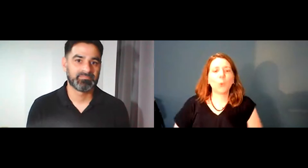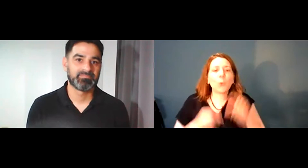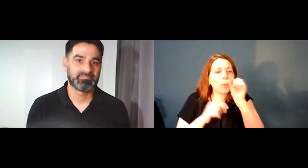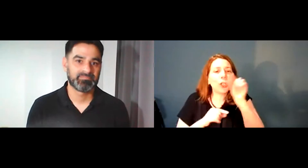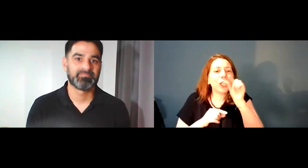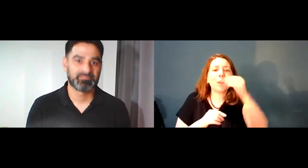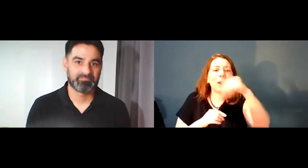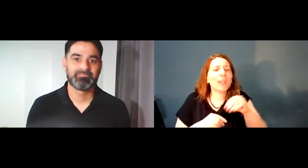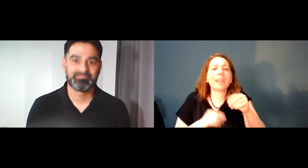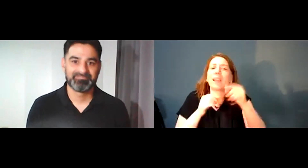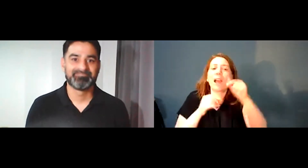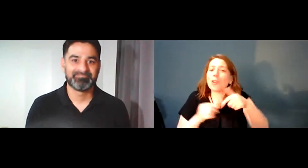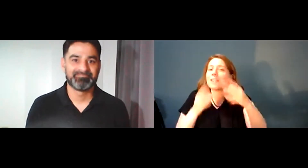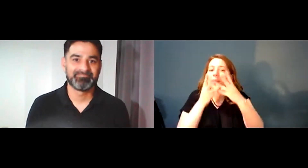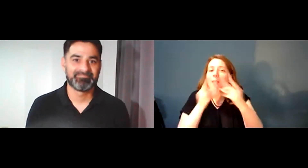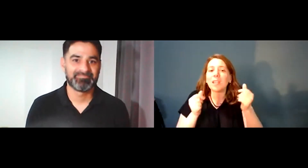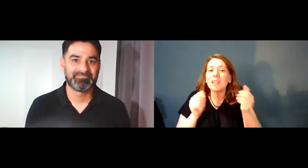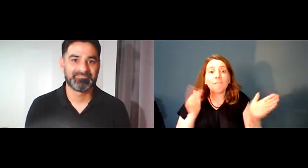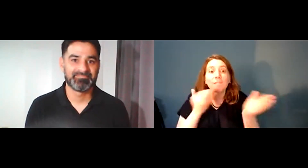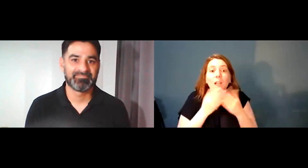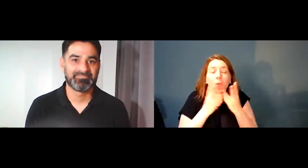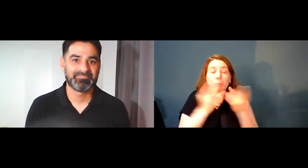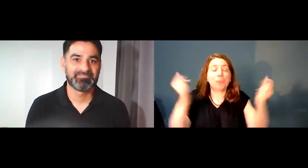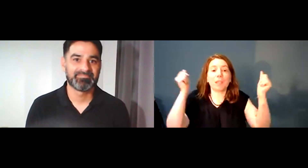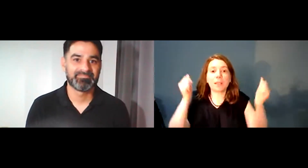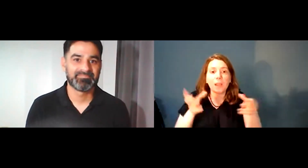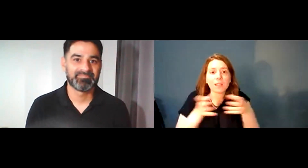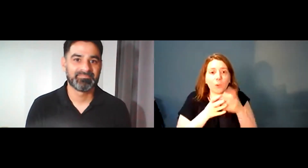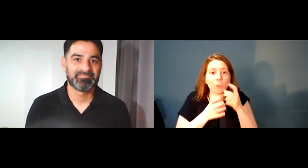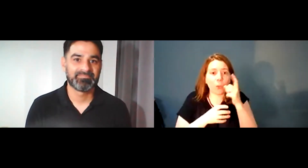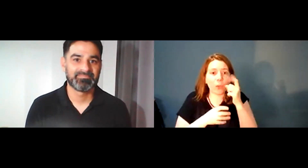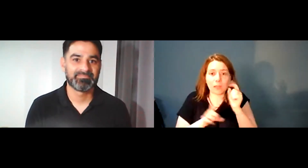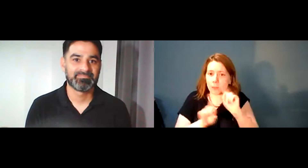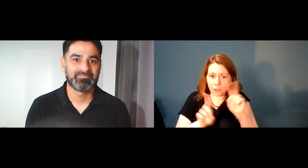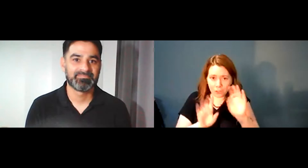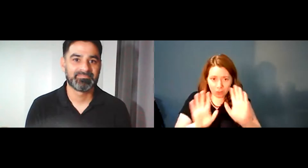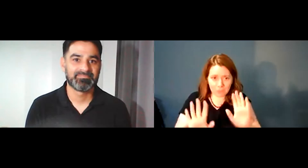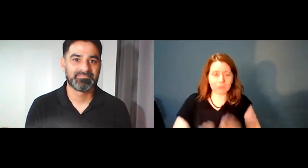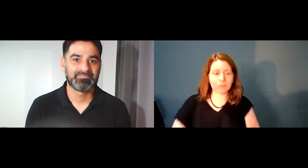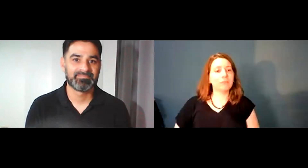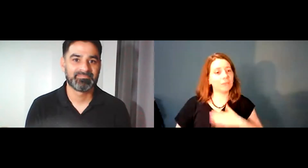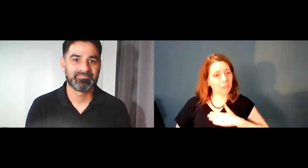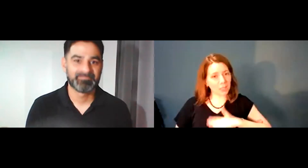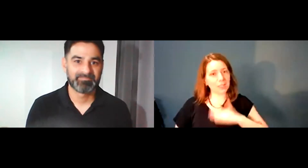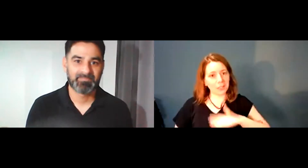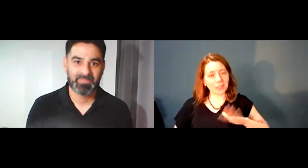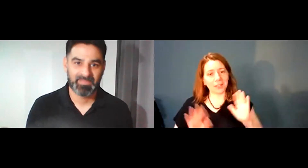Un poquito más, no es que ahora se termina y desaparece el grupo de WhatsApp. No, no, no. Claro, no, queda un tiempo más.